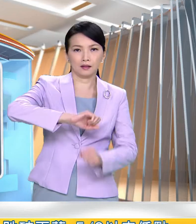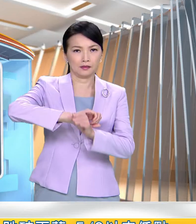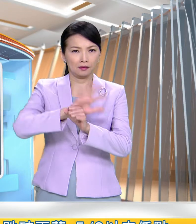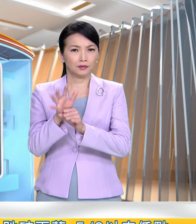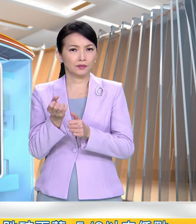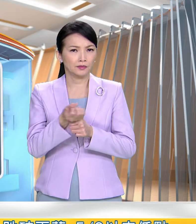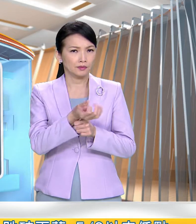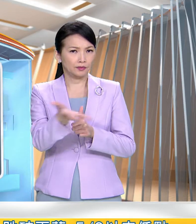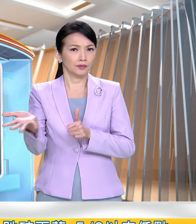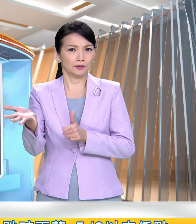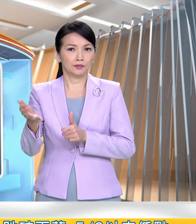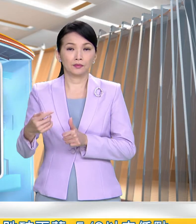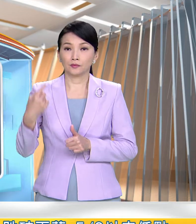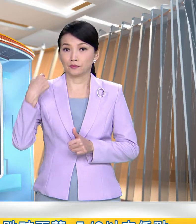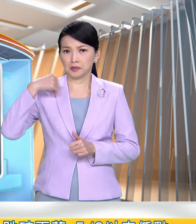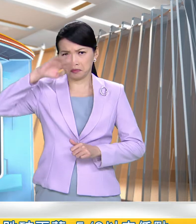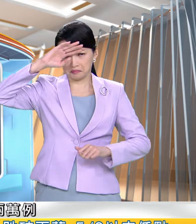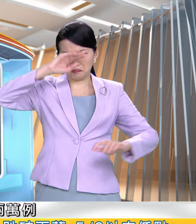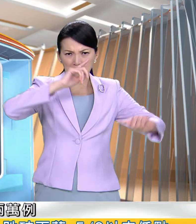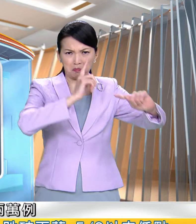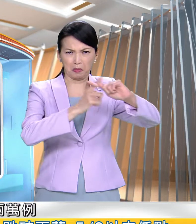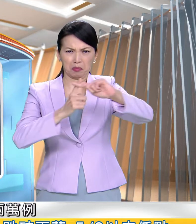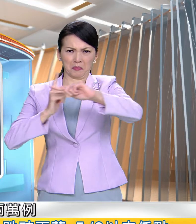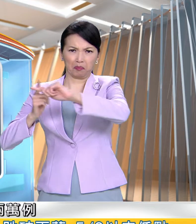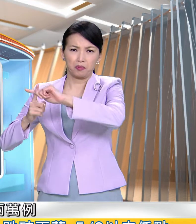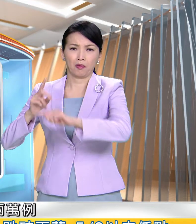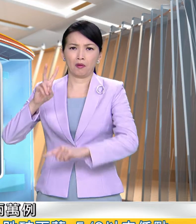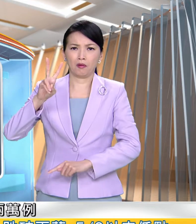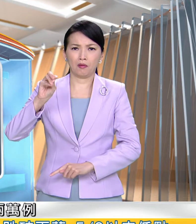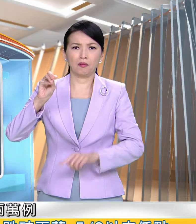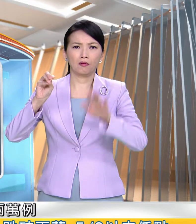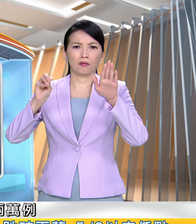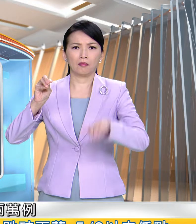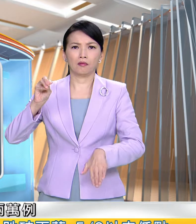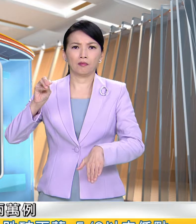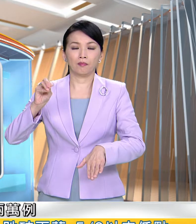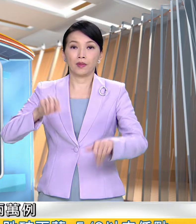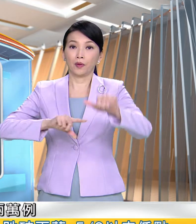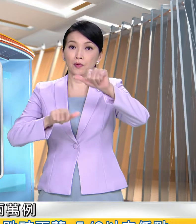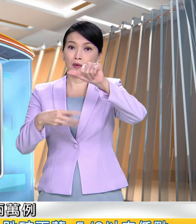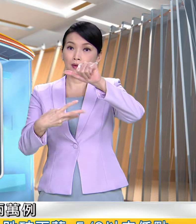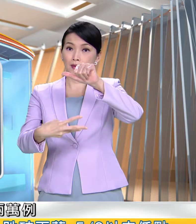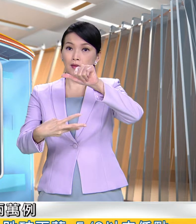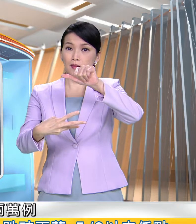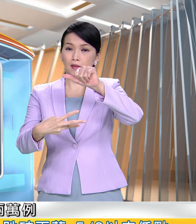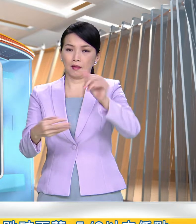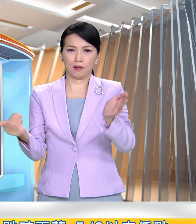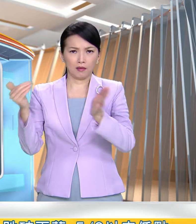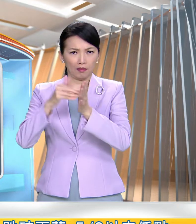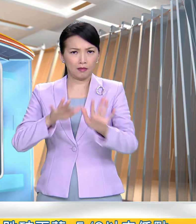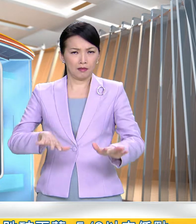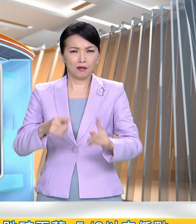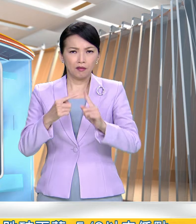国内新冠病毒疫情，昨天确诊的人数跌破20000例，是5月3日以来的低